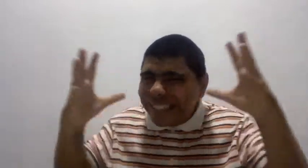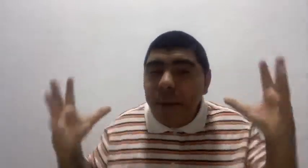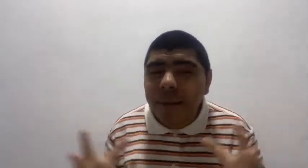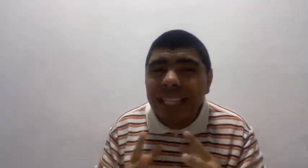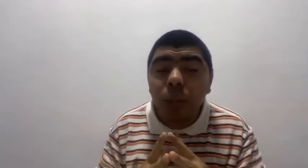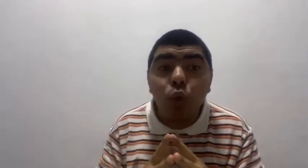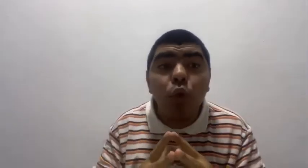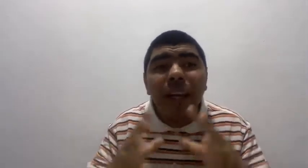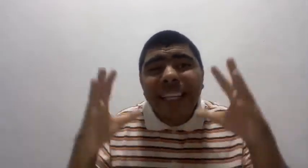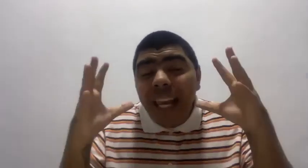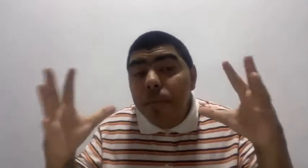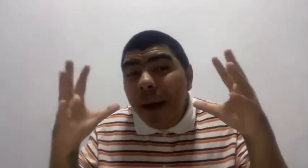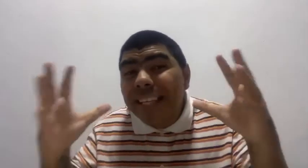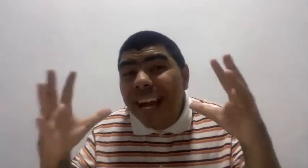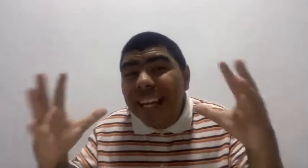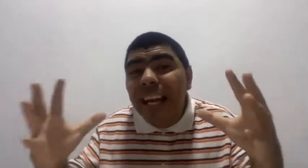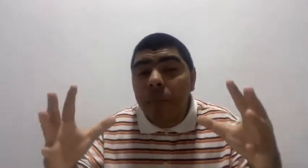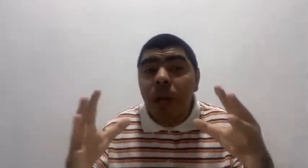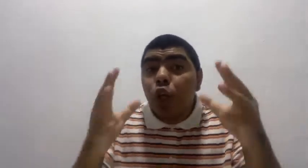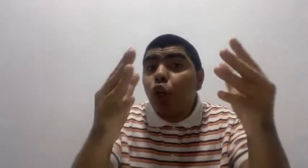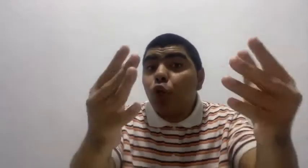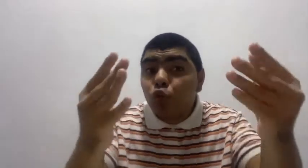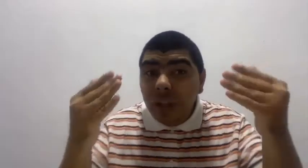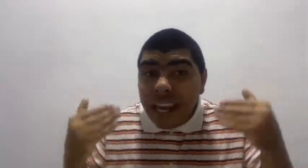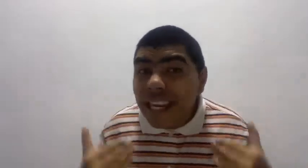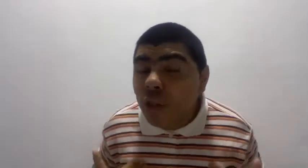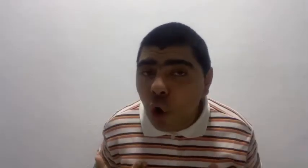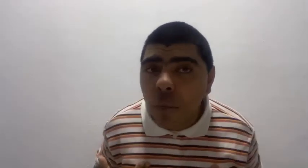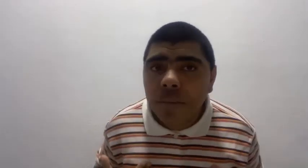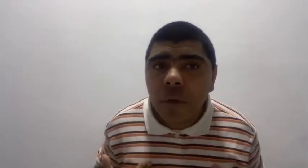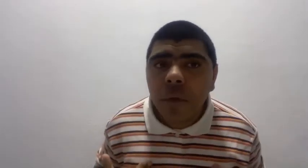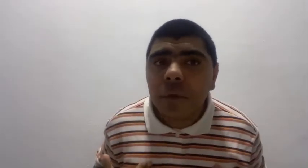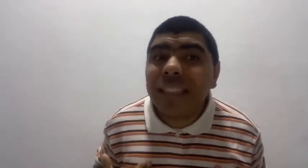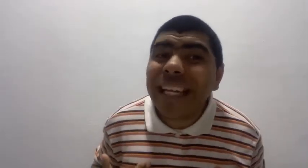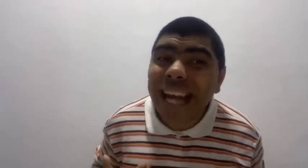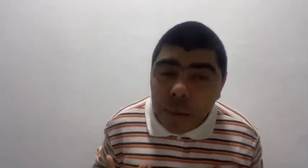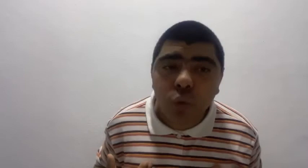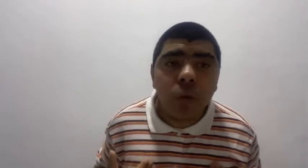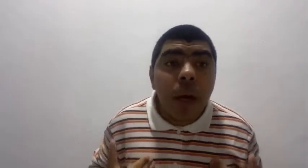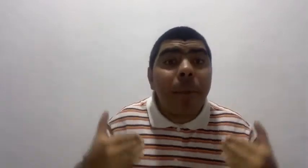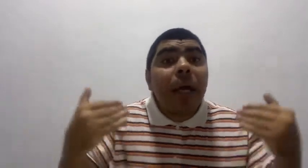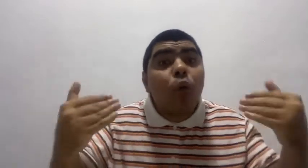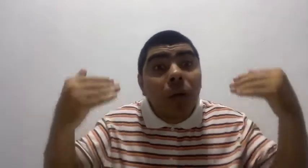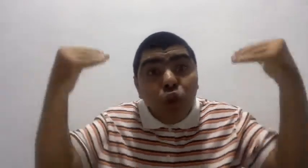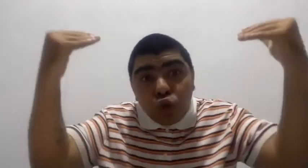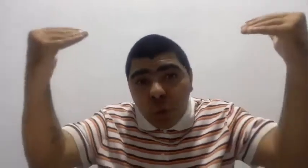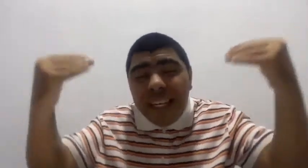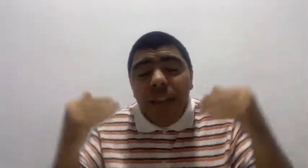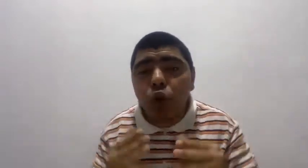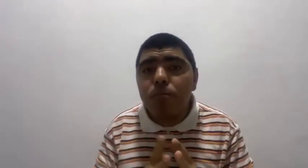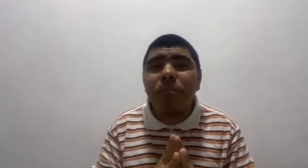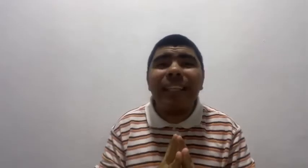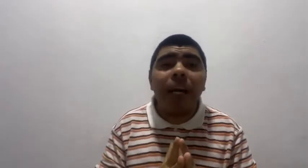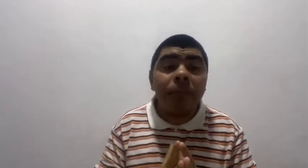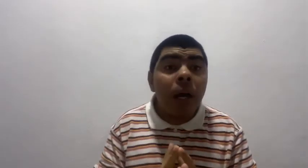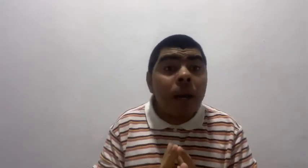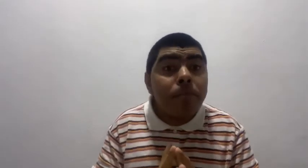esa plenitud que el Padre anhela que usted y yo tengamos, para cuando suene la trompeta